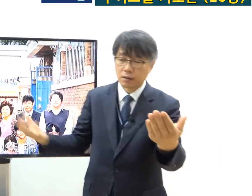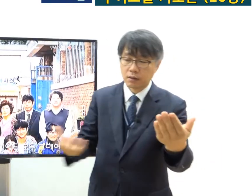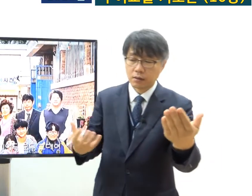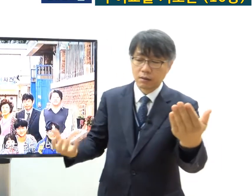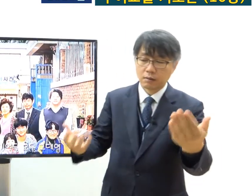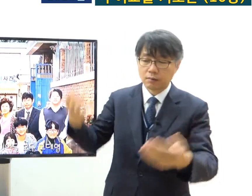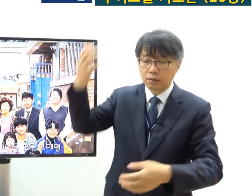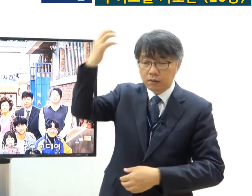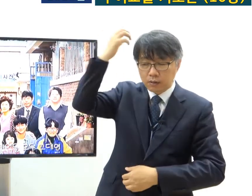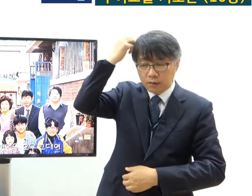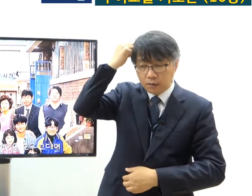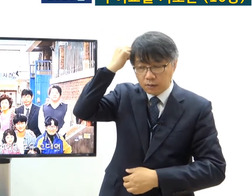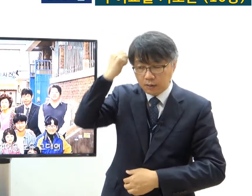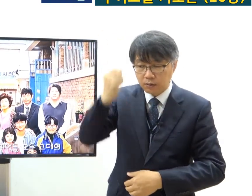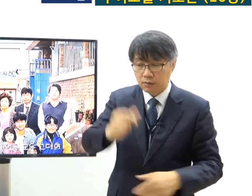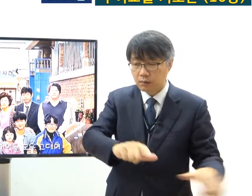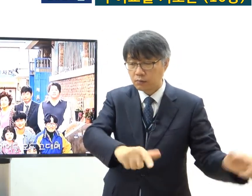그대 아픈 기억들 모두